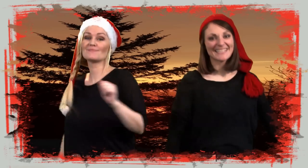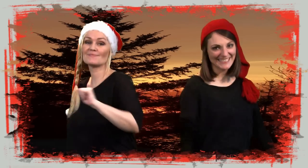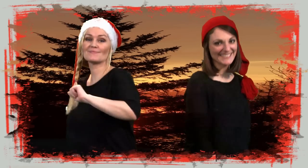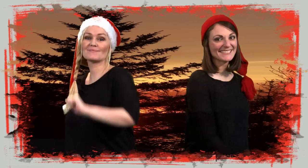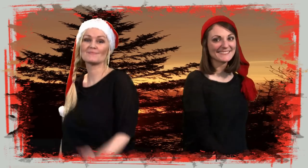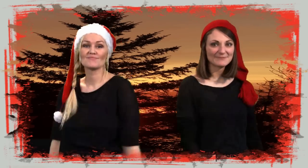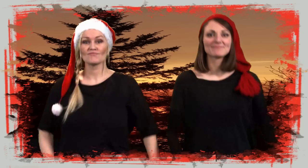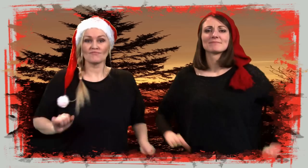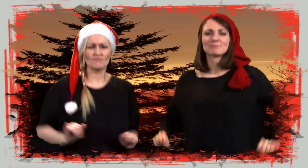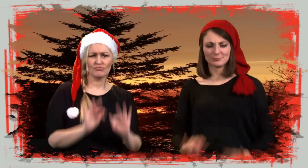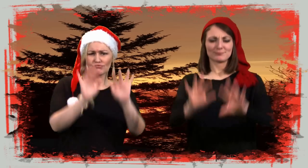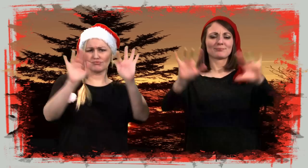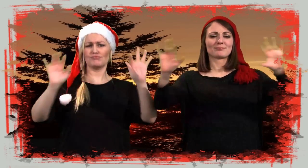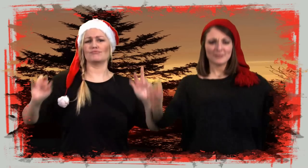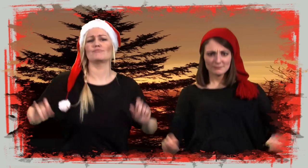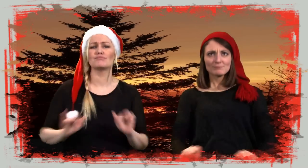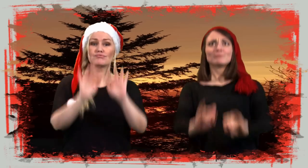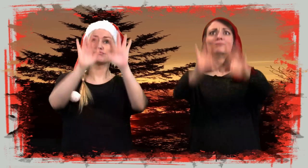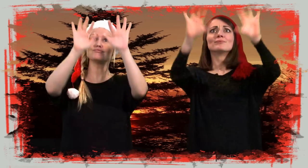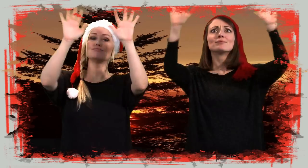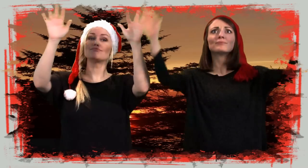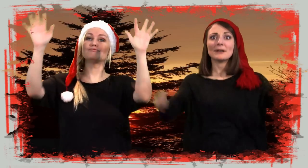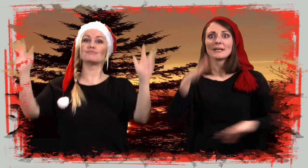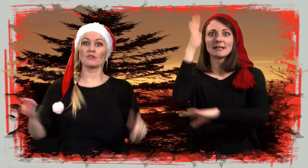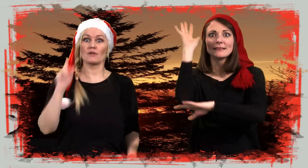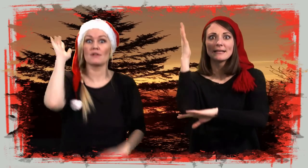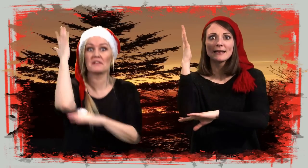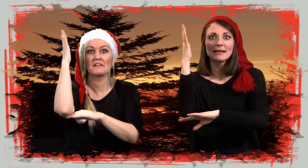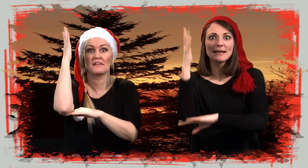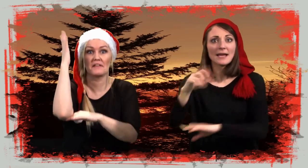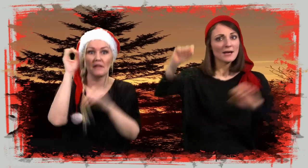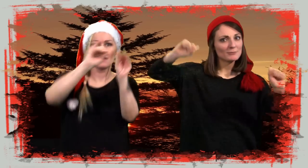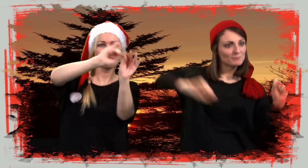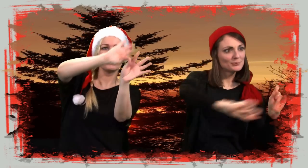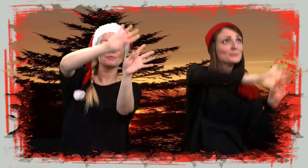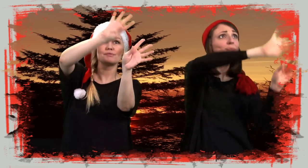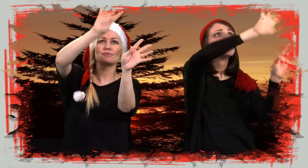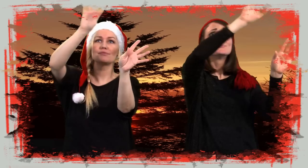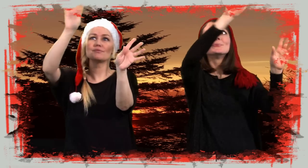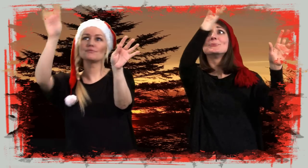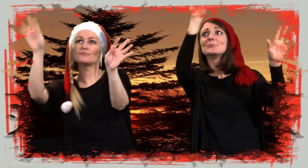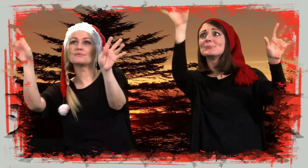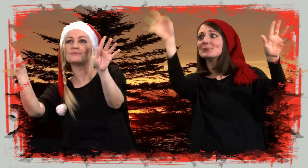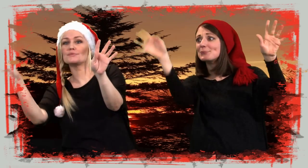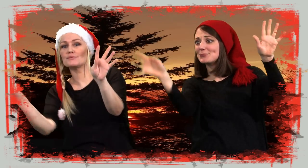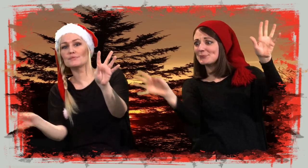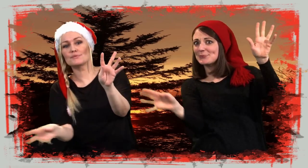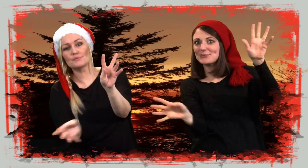Við neglum greni greinu báverk Græjum fjöld og tengi